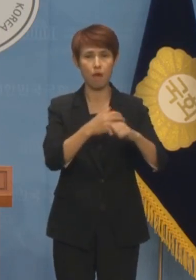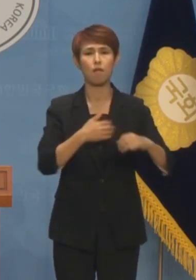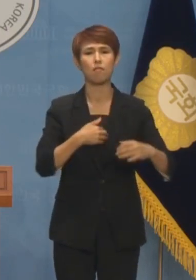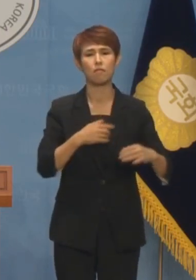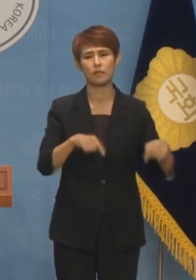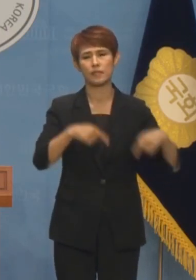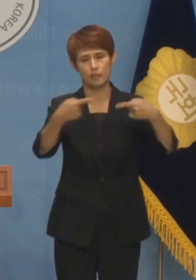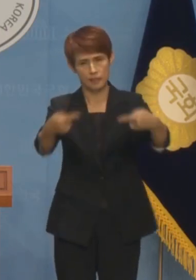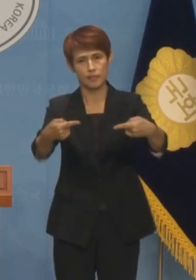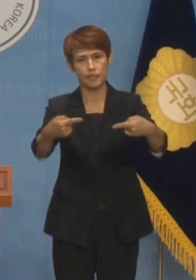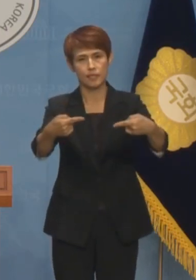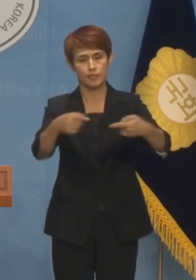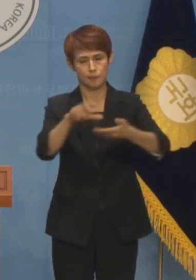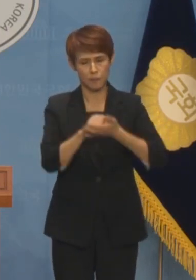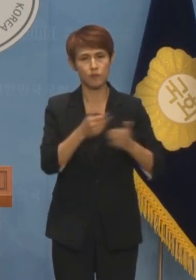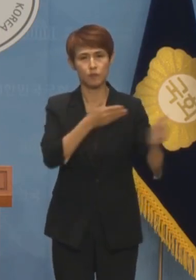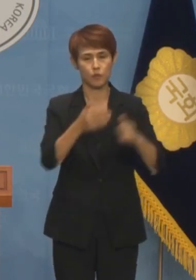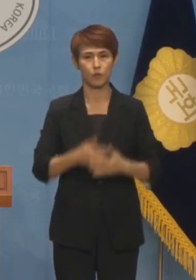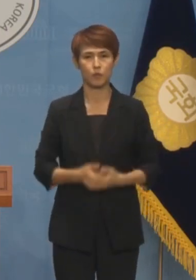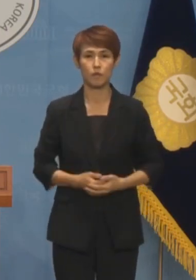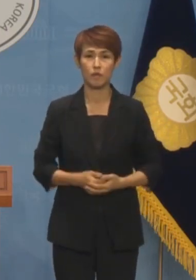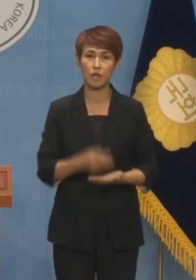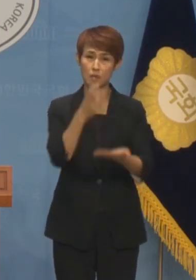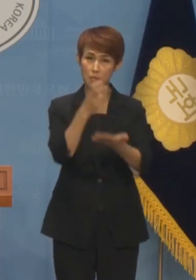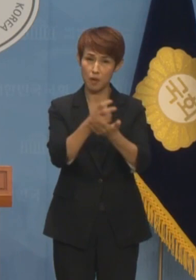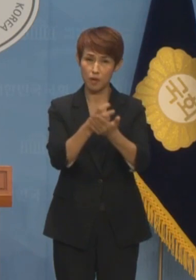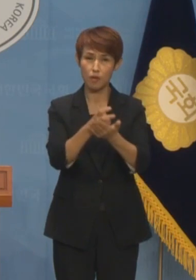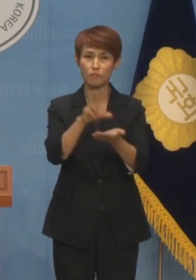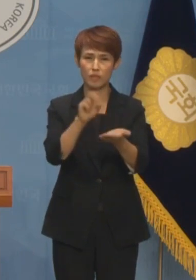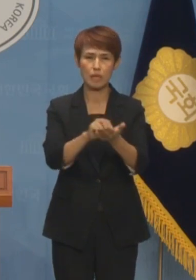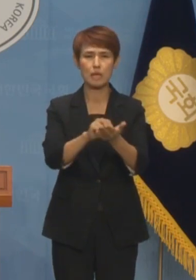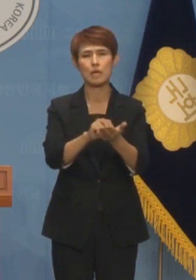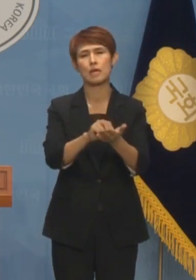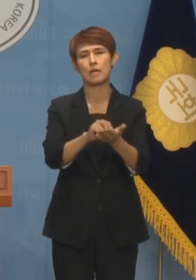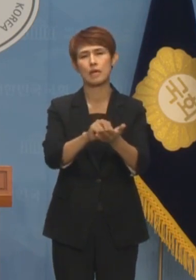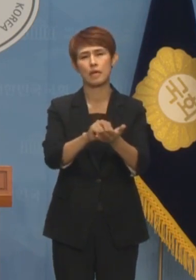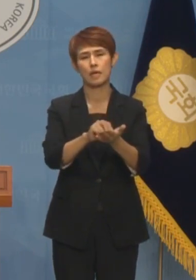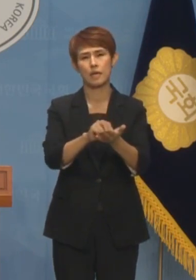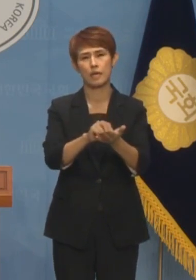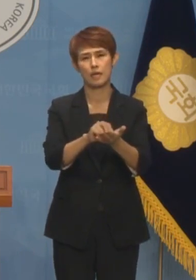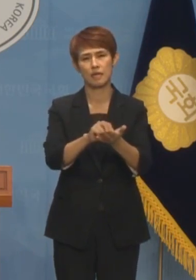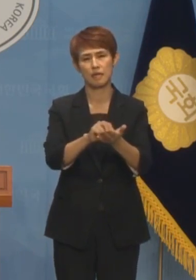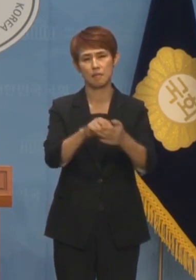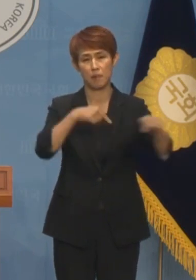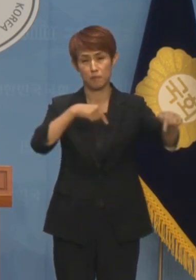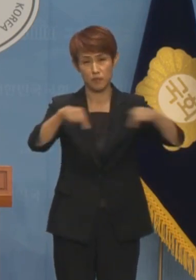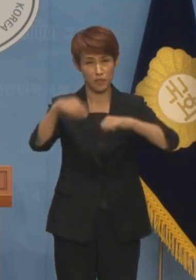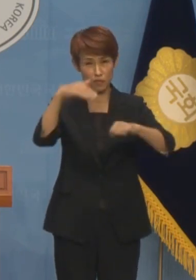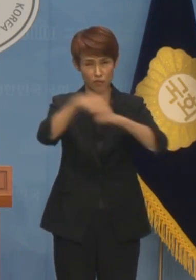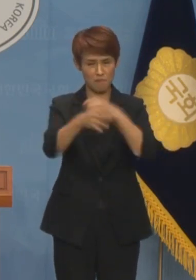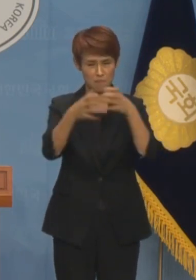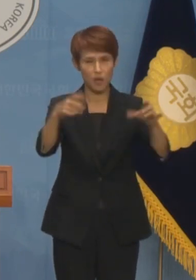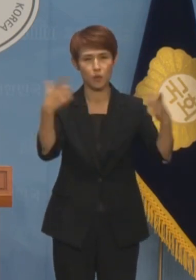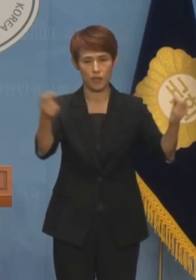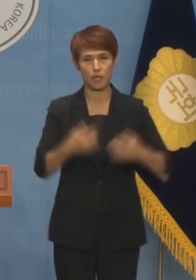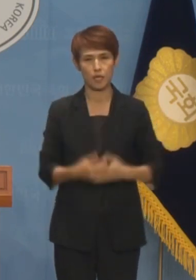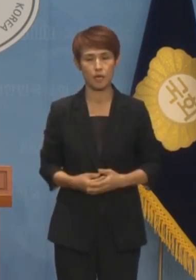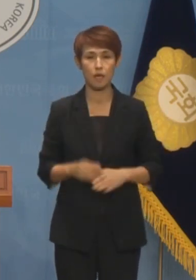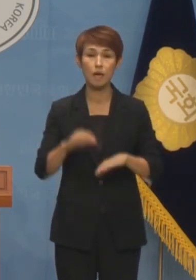연이었으니 이는 법치주의 파괴이자 제도 형해화입니다. 후임 방송통신위원장으로